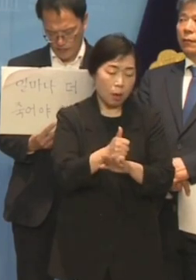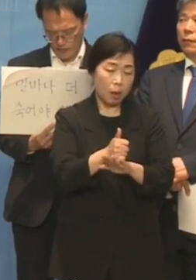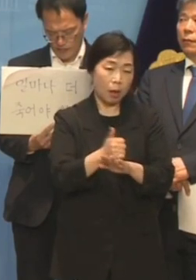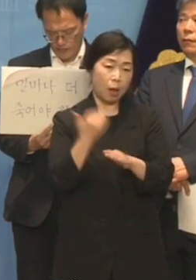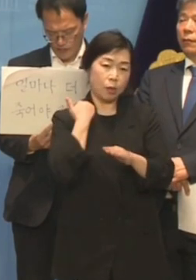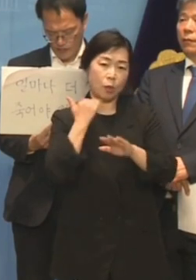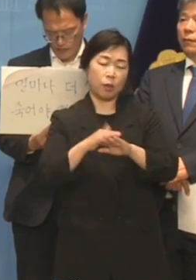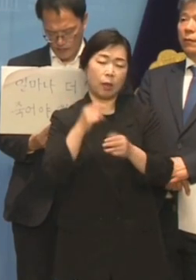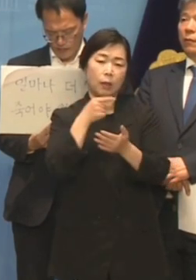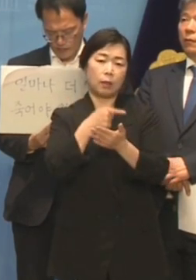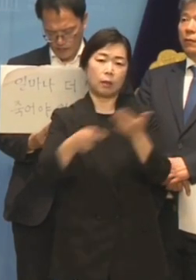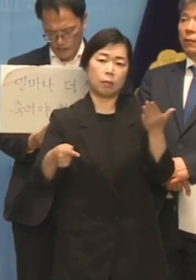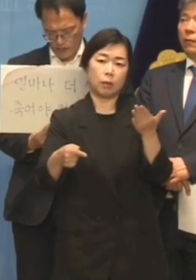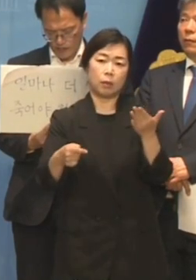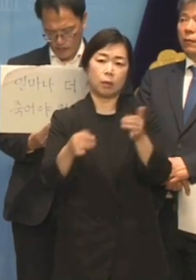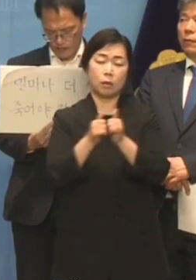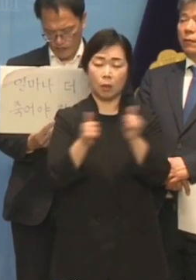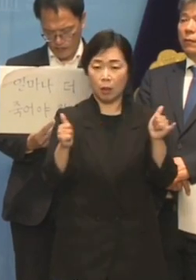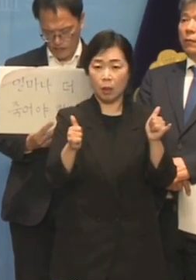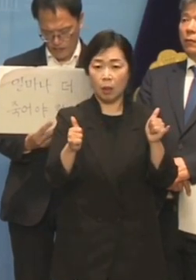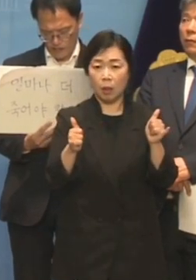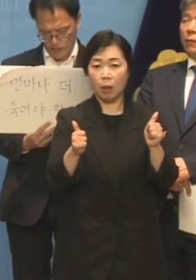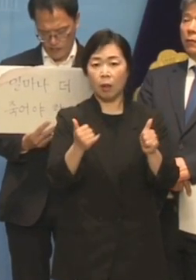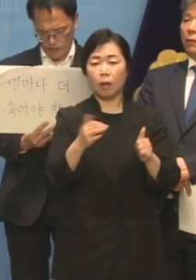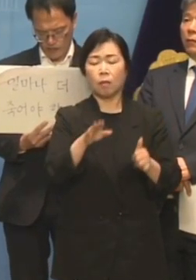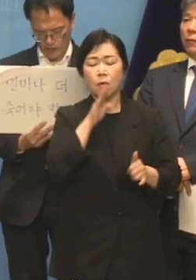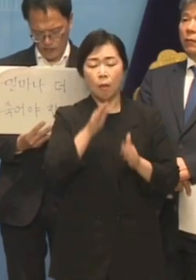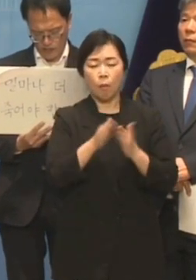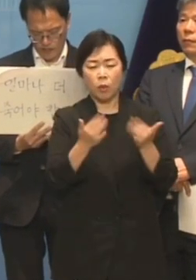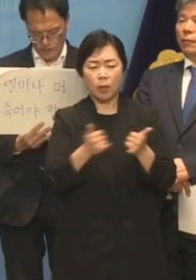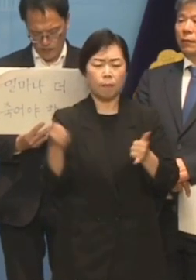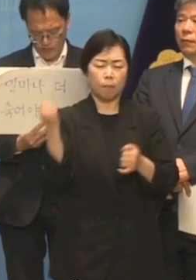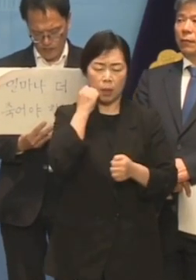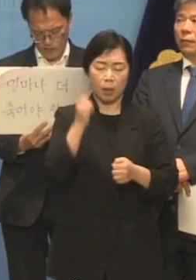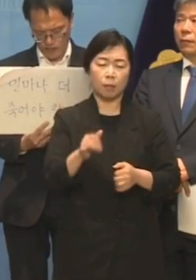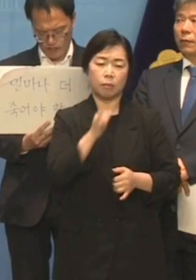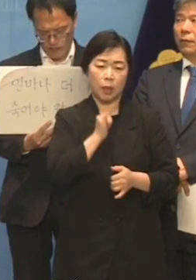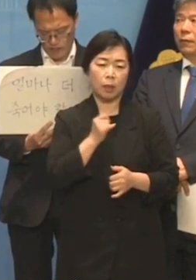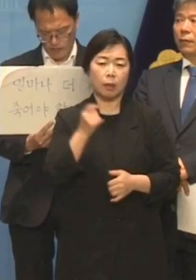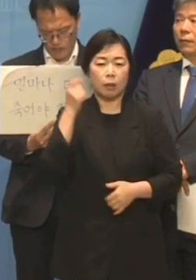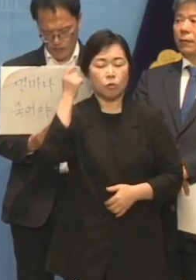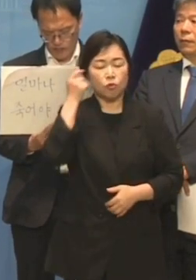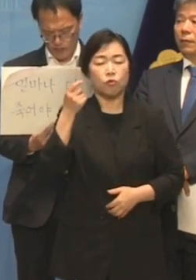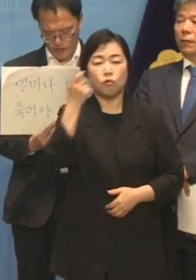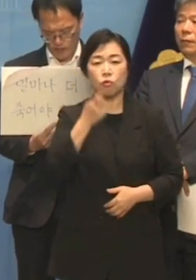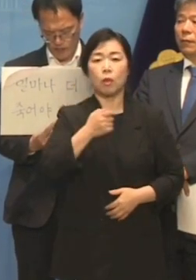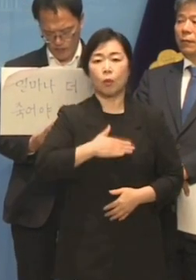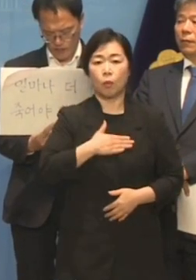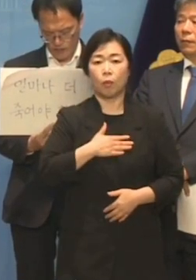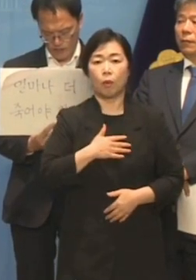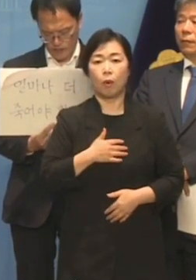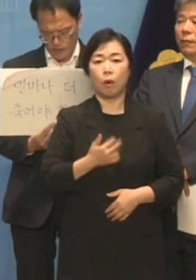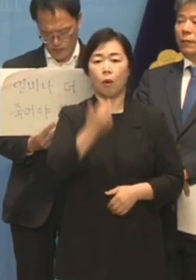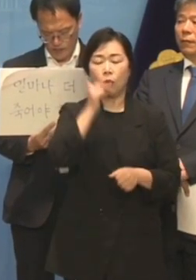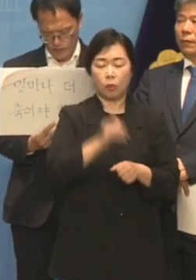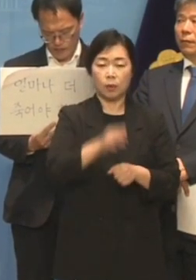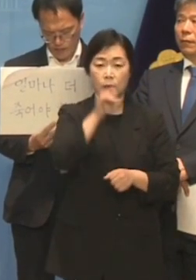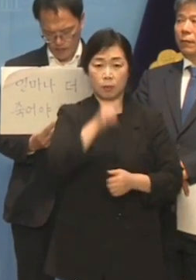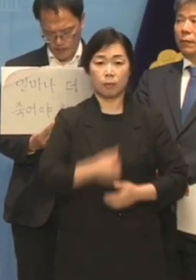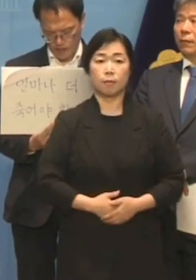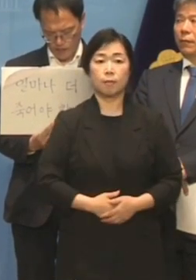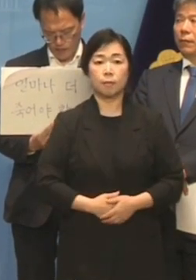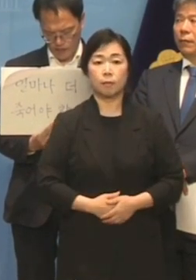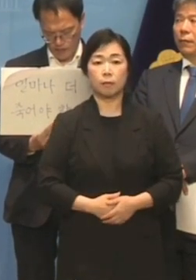피해자들은 어딘가에 호소할 것도 없이 매우 억울한 피해를 당하고 있고 그리고 전세사기를 넘어서 깡통 전세까지